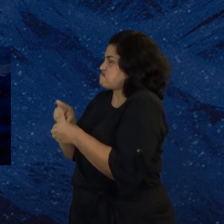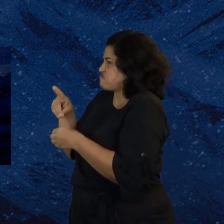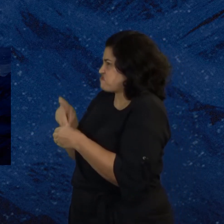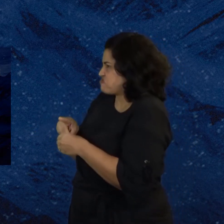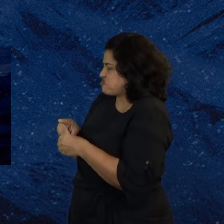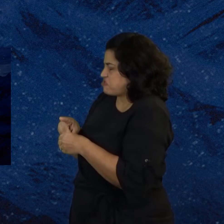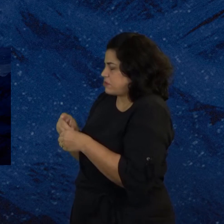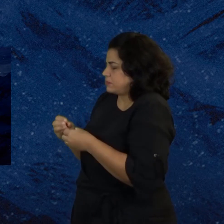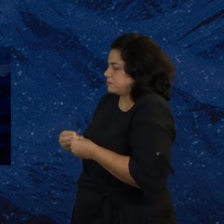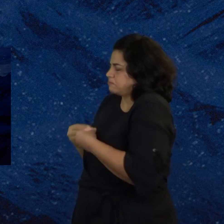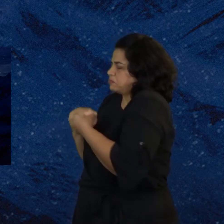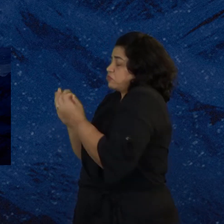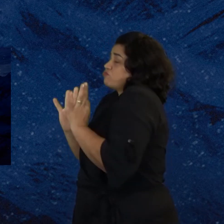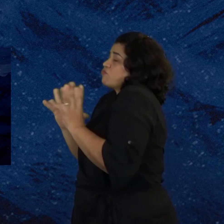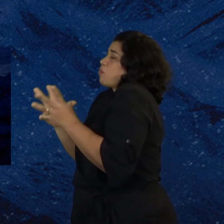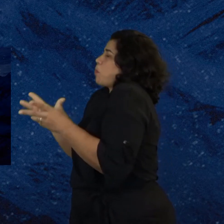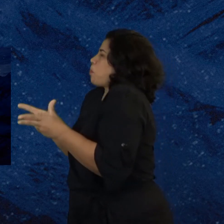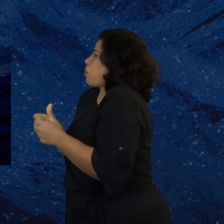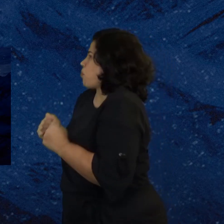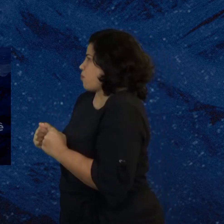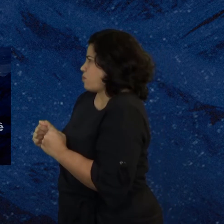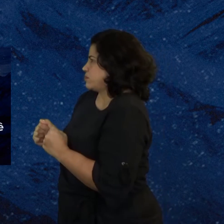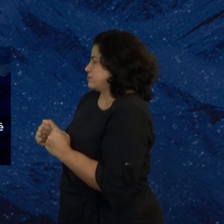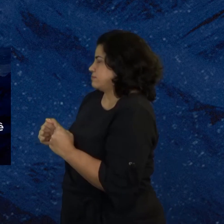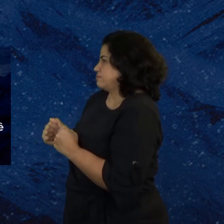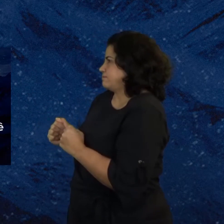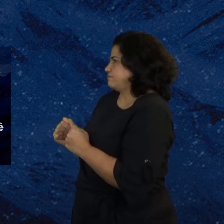tudo quanto ganho.